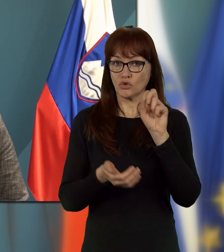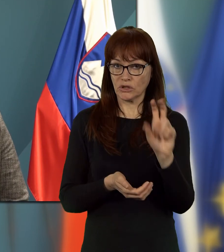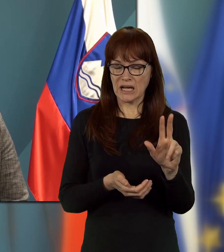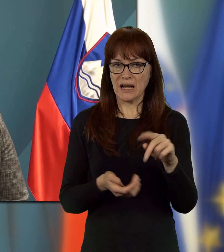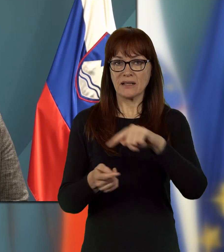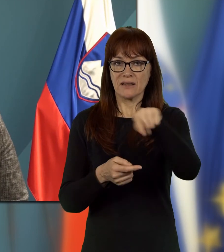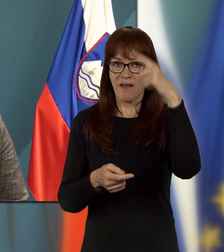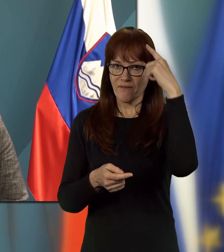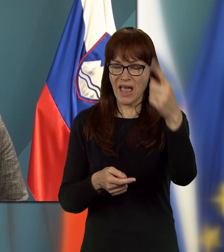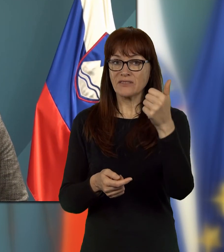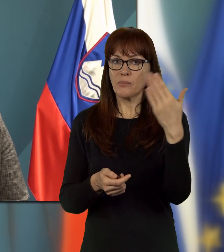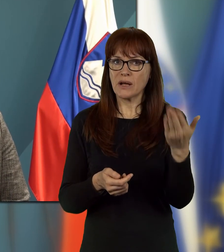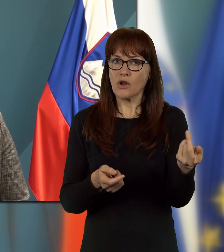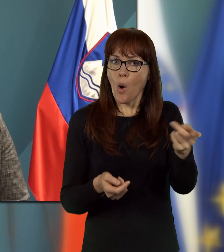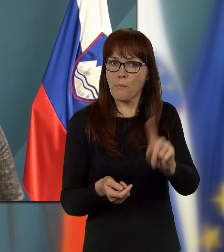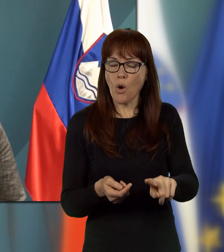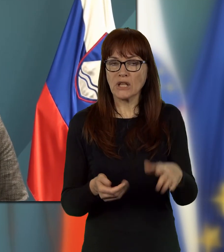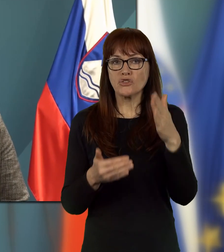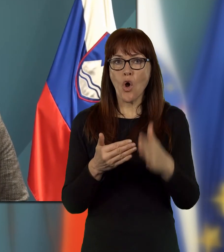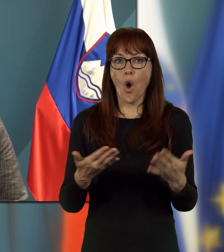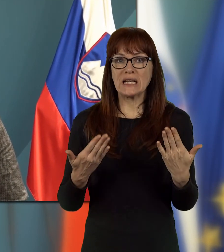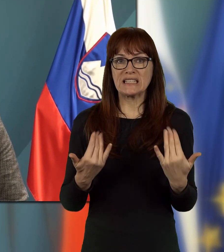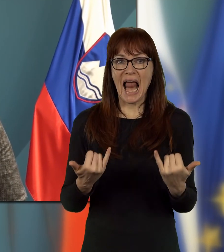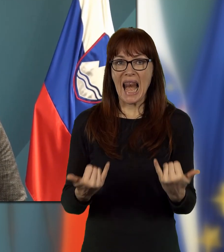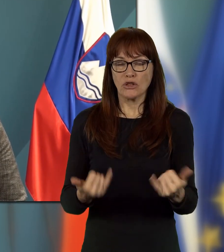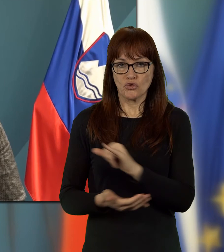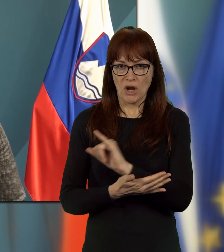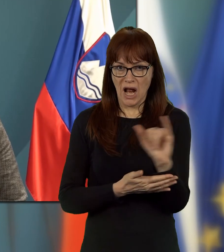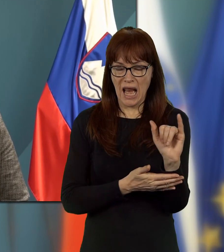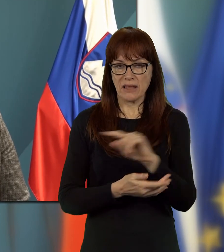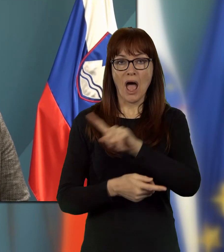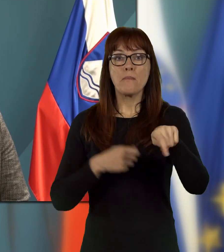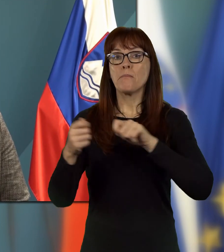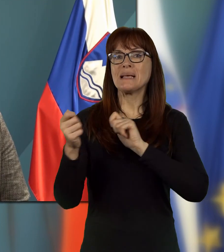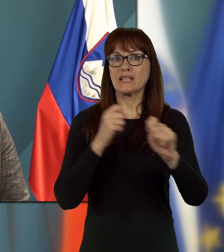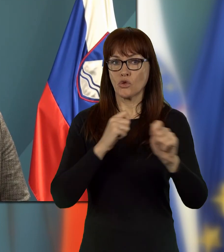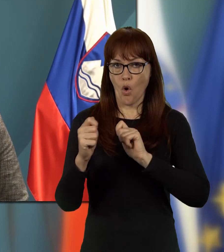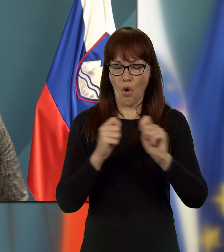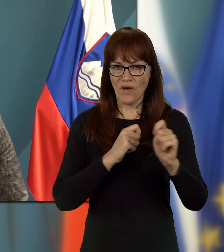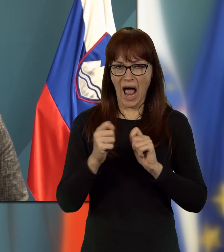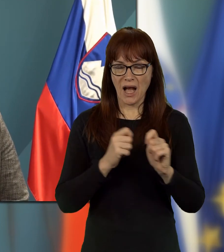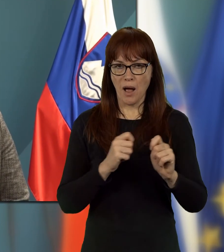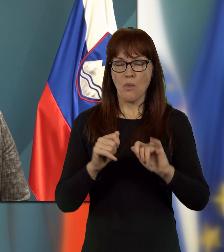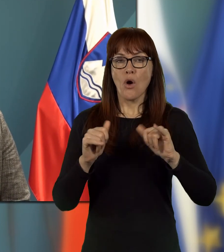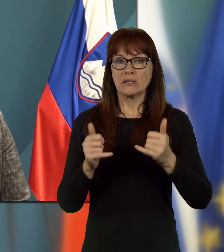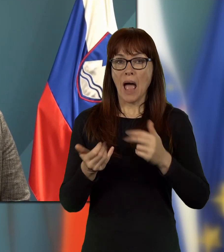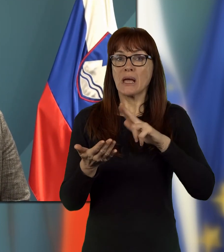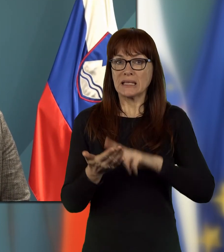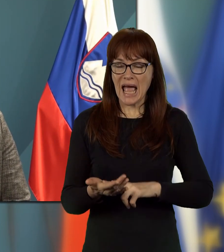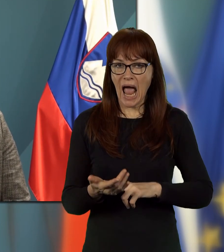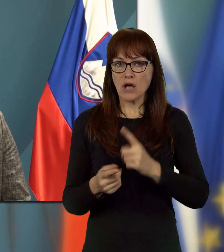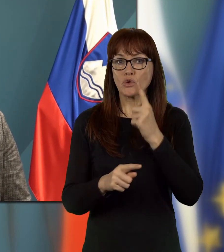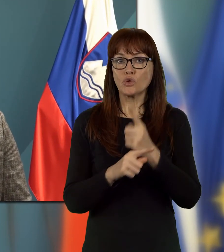2013. Veste, da prvi rok poteče konec letošnjega leta in dogovarjamo se, da